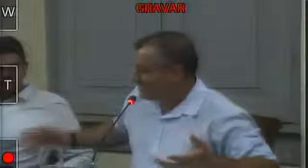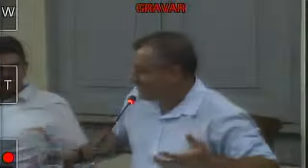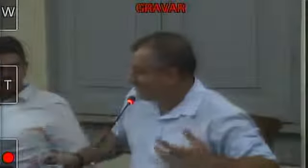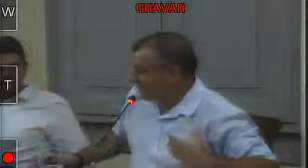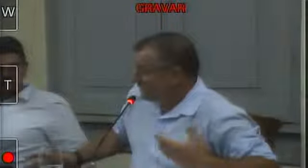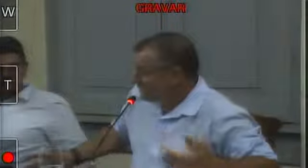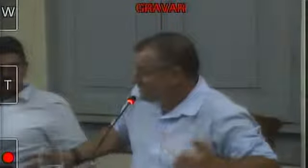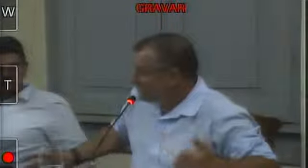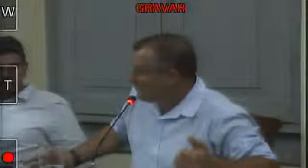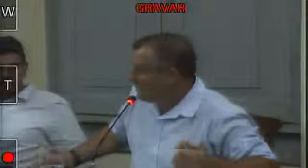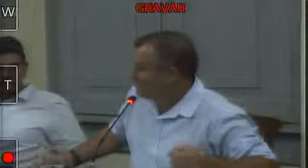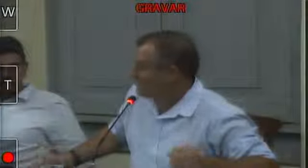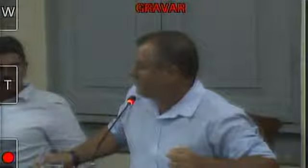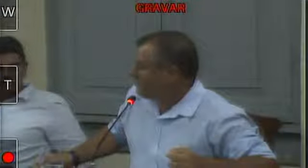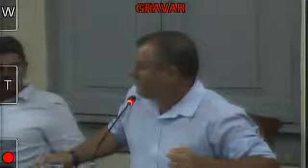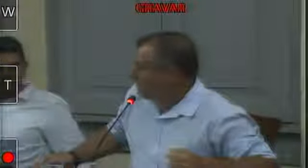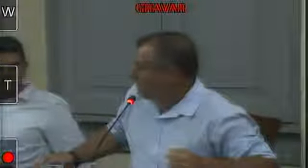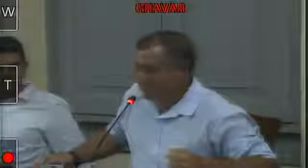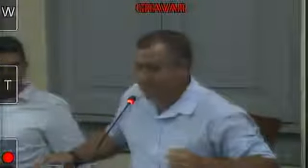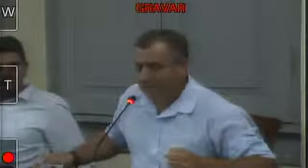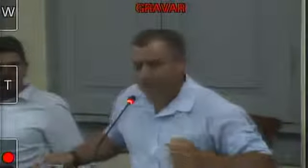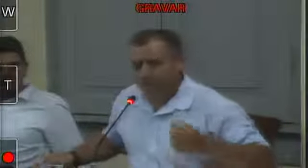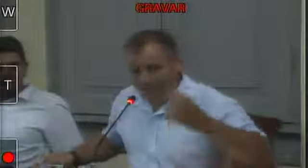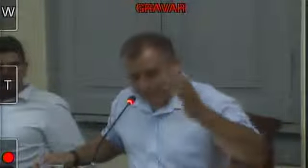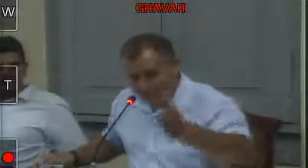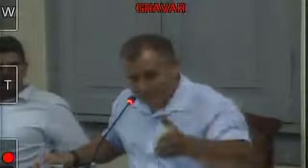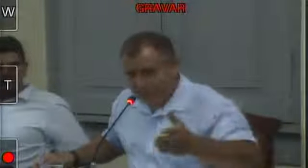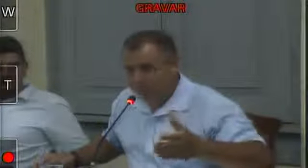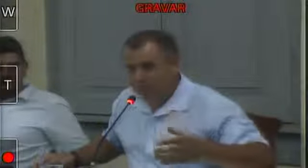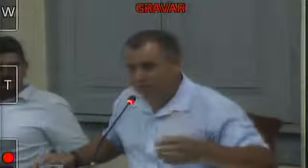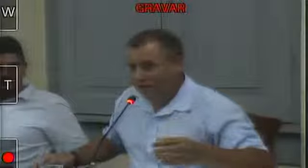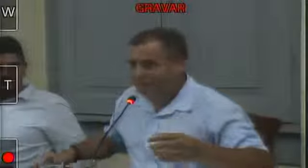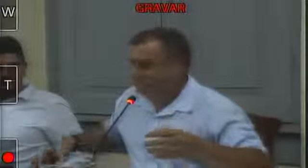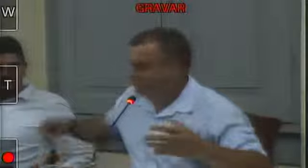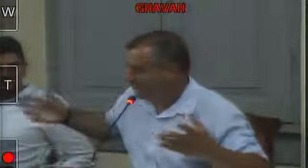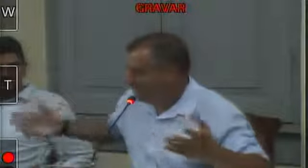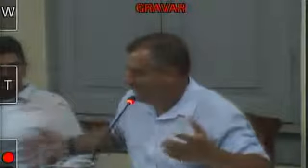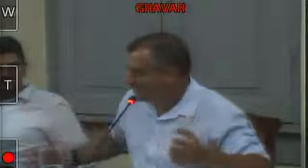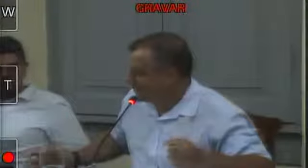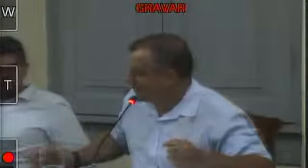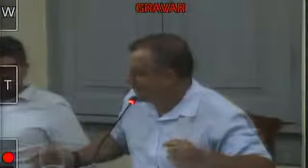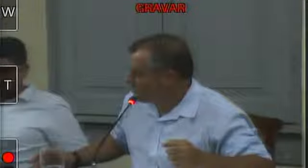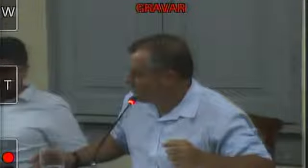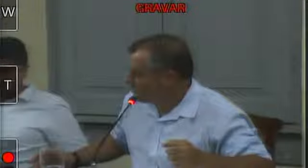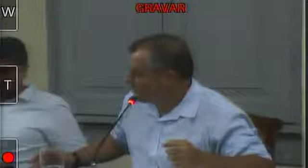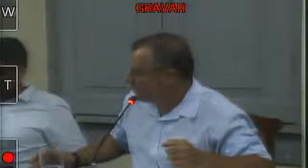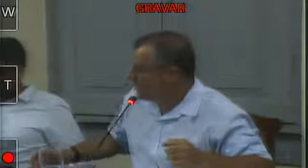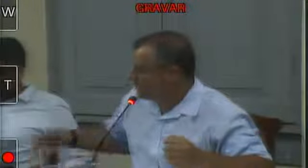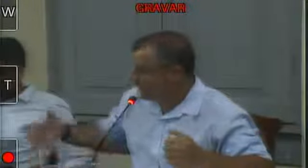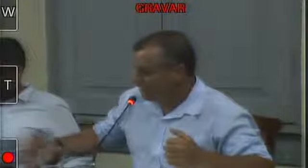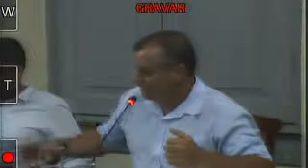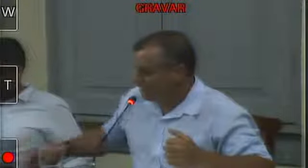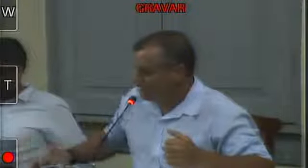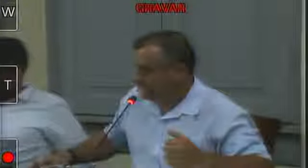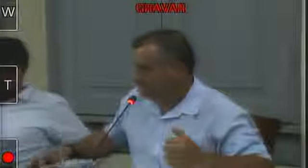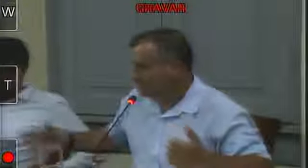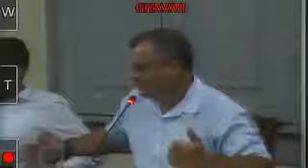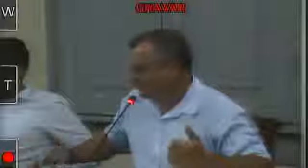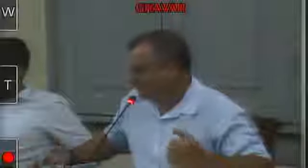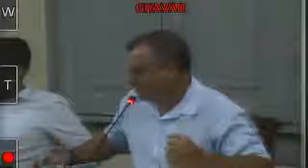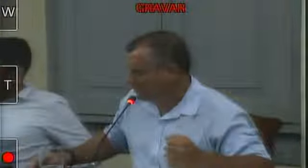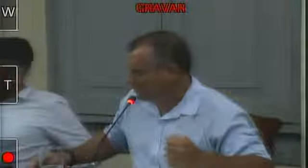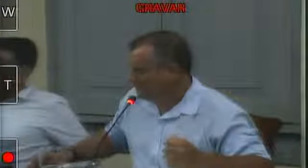eles aqui desnecessariamente. Né? Eu parabenizo os fiscais, não sei qual é a dificuldade do setor, se falta pessoal,